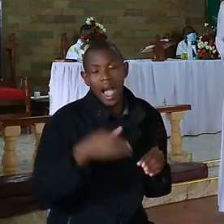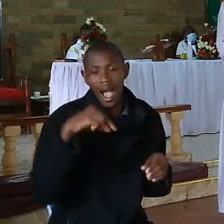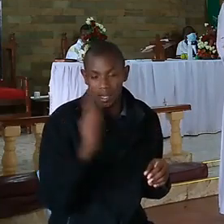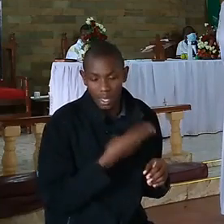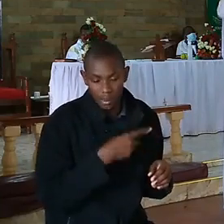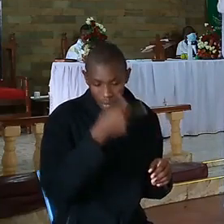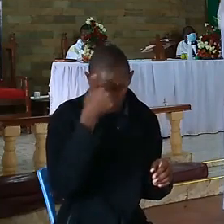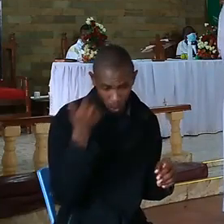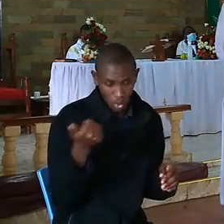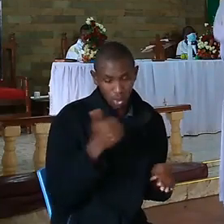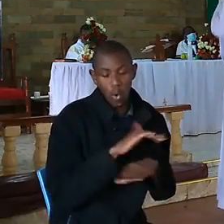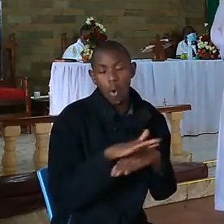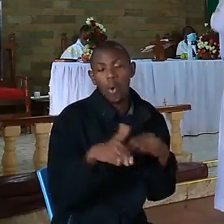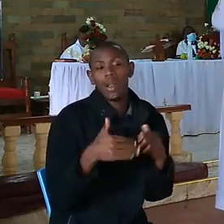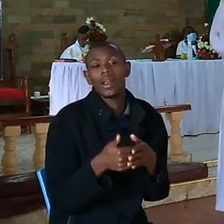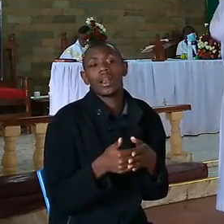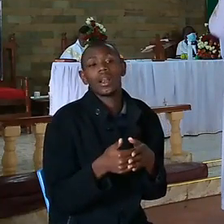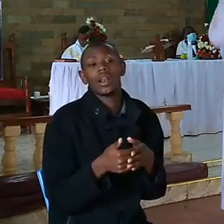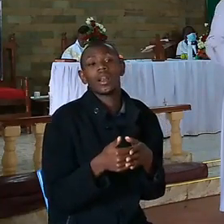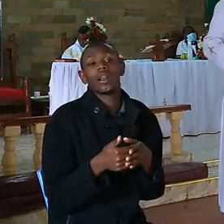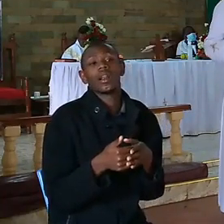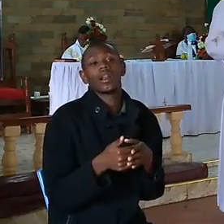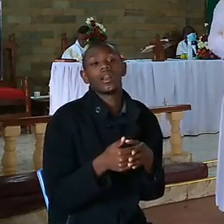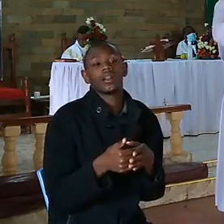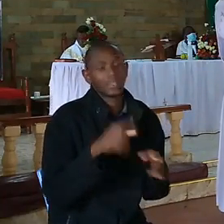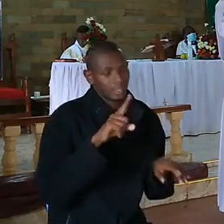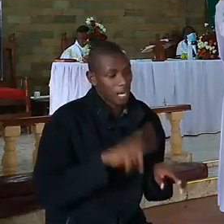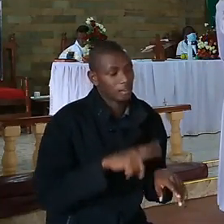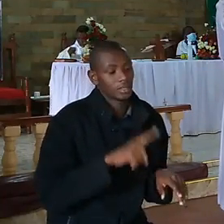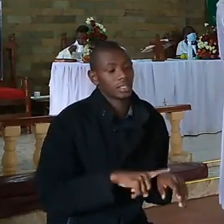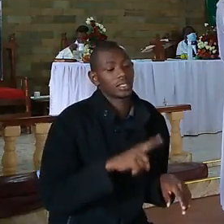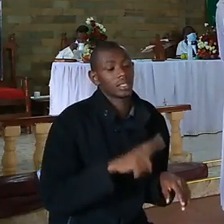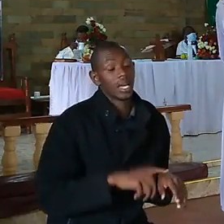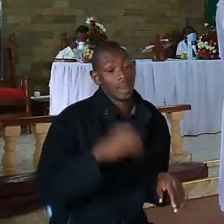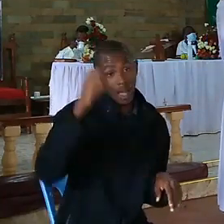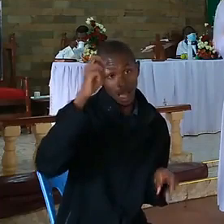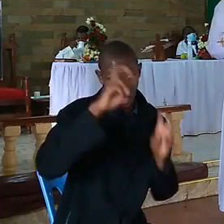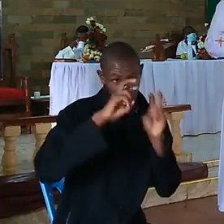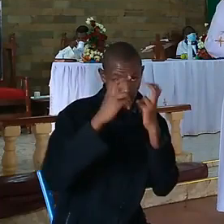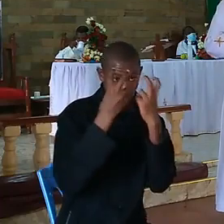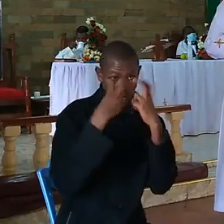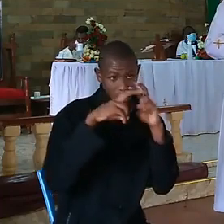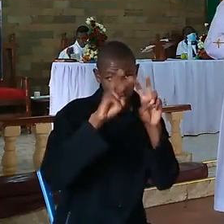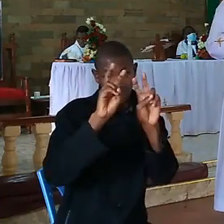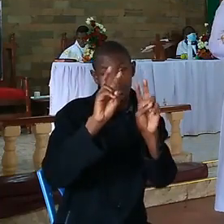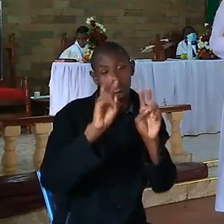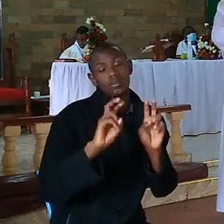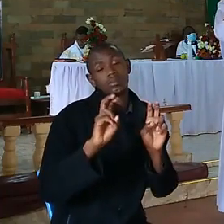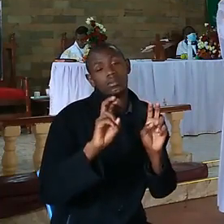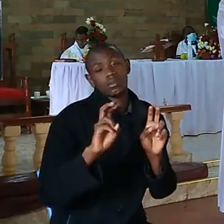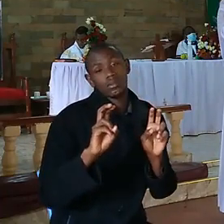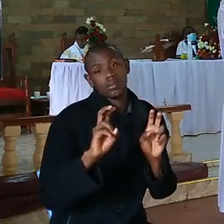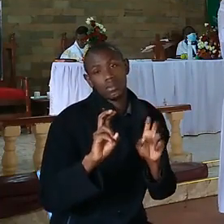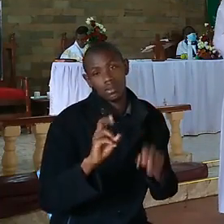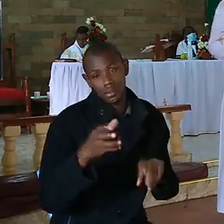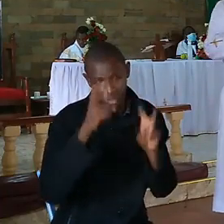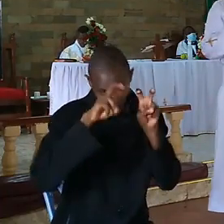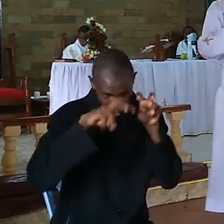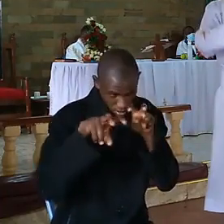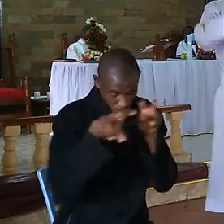all present God akoragwo ho hingo ciothe na ritho riake ritiri njereri ritingiaga